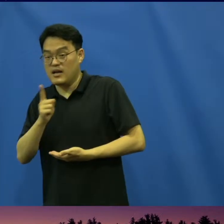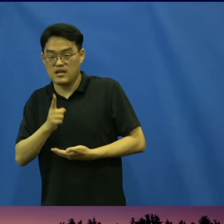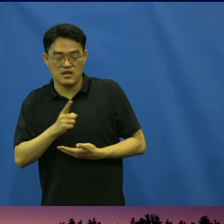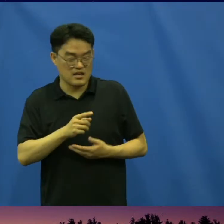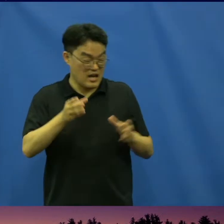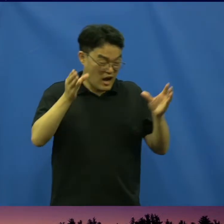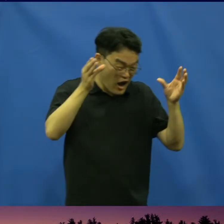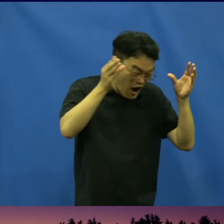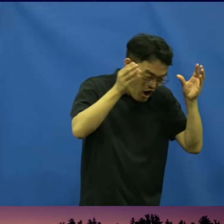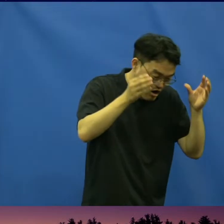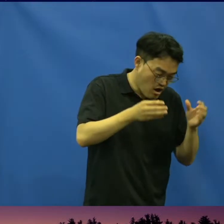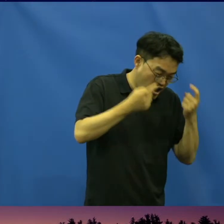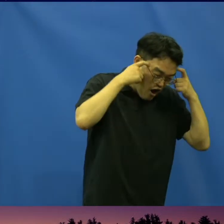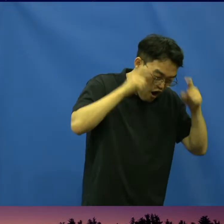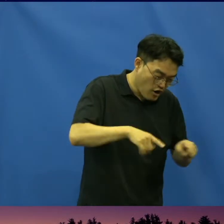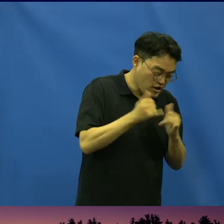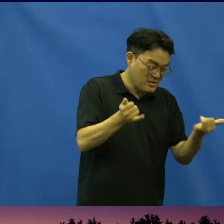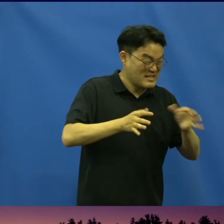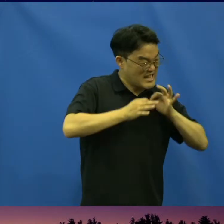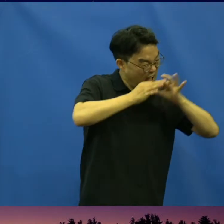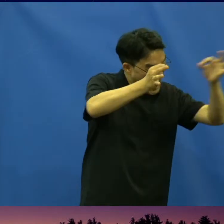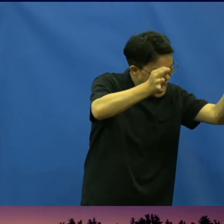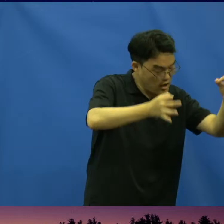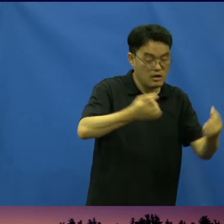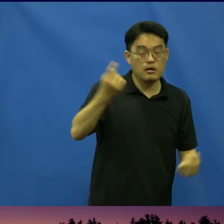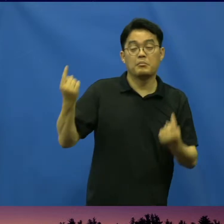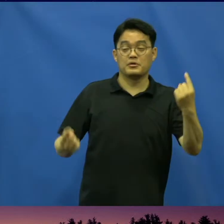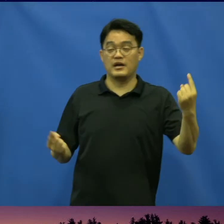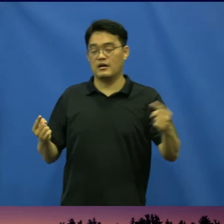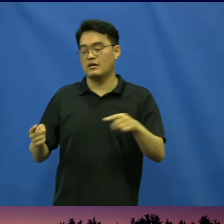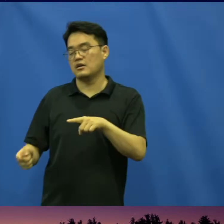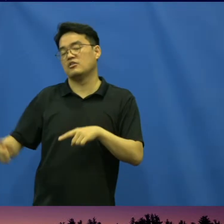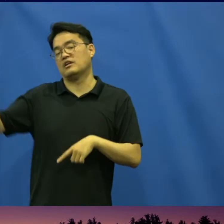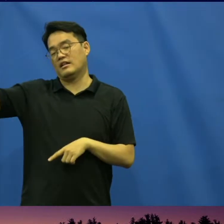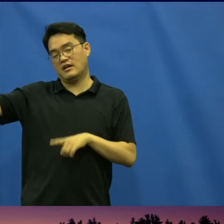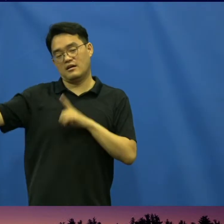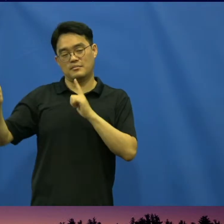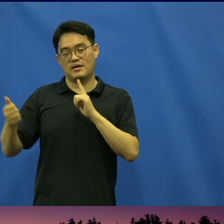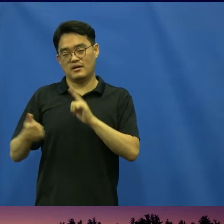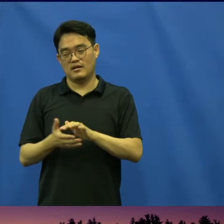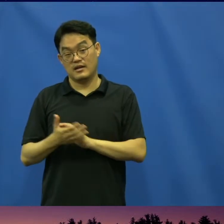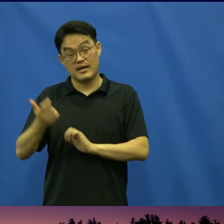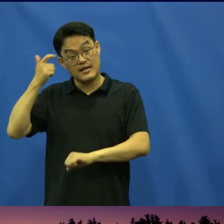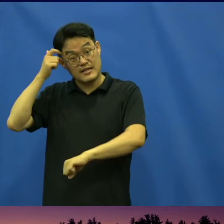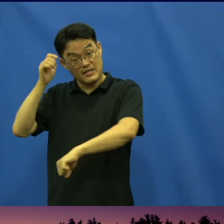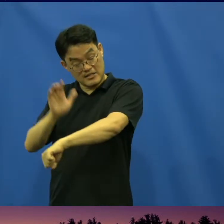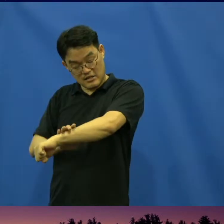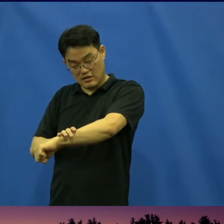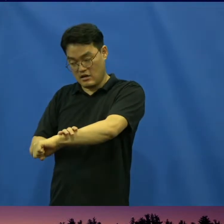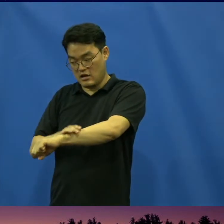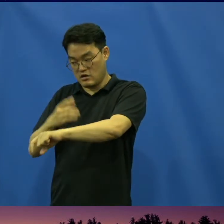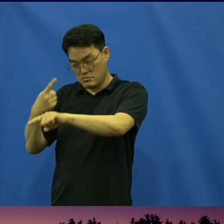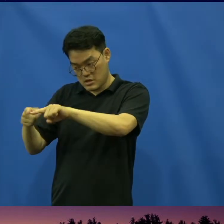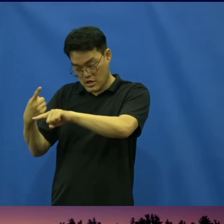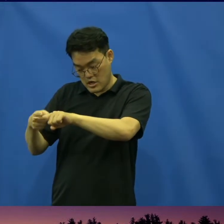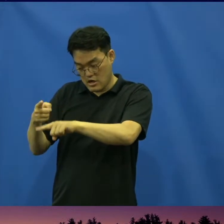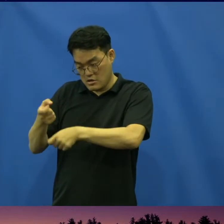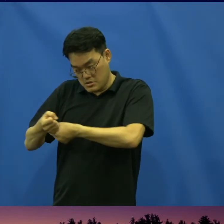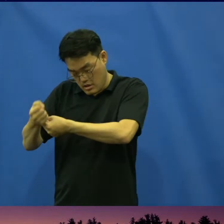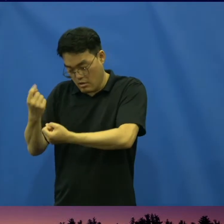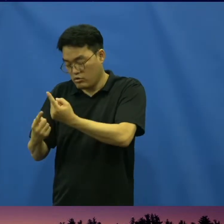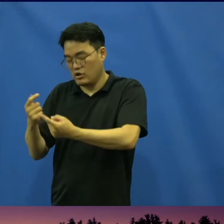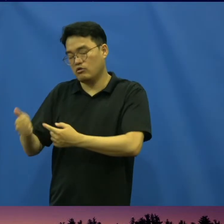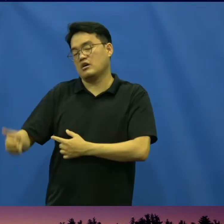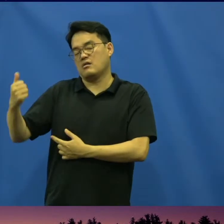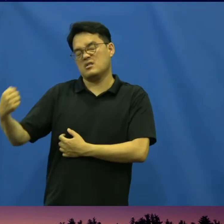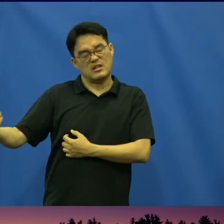선을 무너지게. 조용히 들리는 지혜자의 말은 강력하다. 지혜가 무기보다 강하다. 세상은 힘장하는데 그러나 지혜의